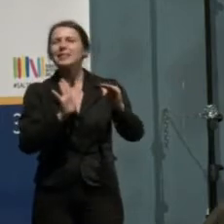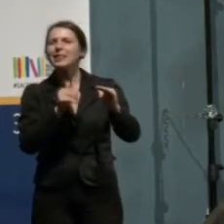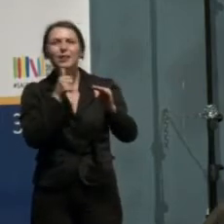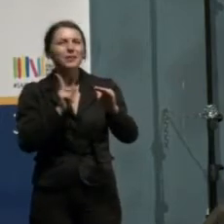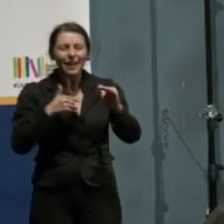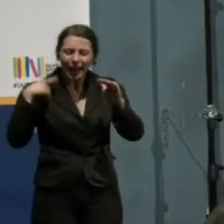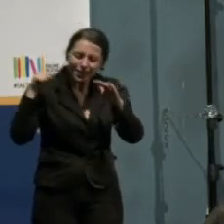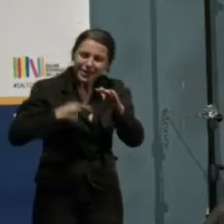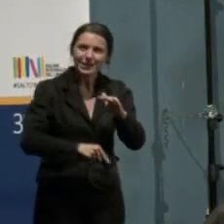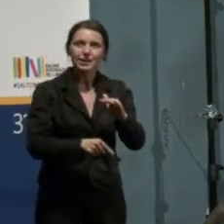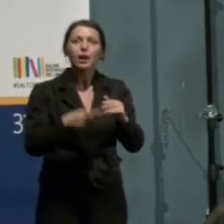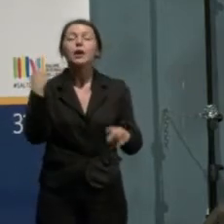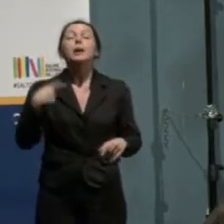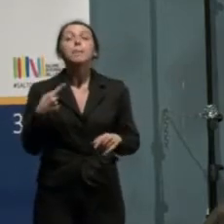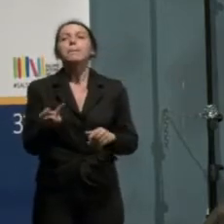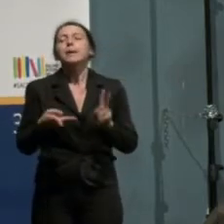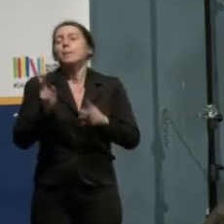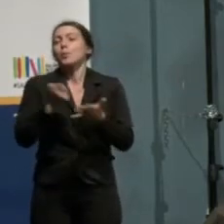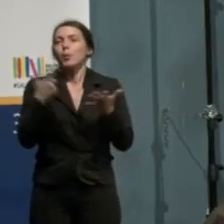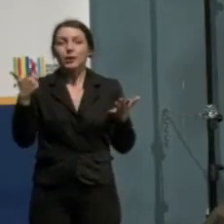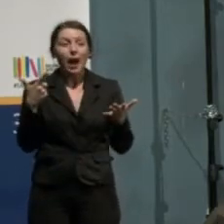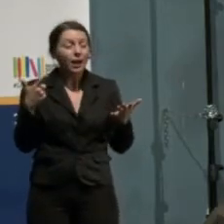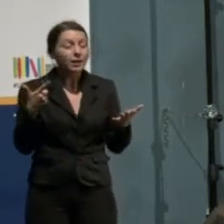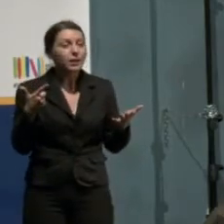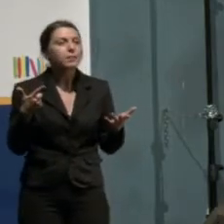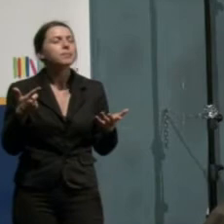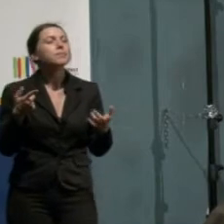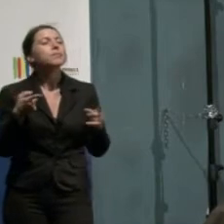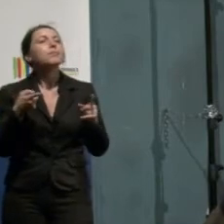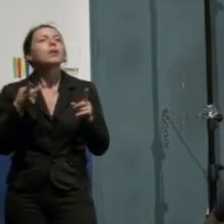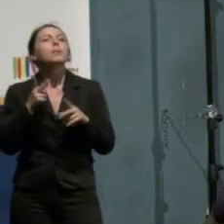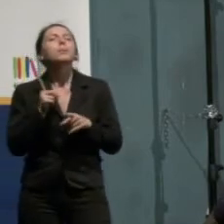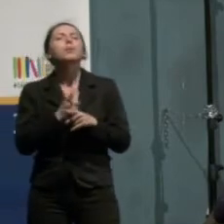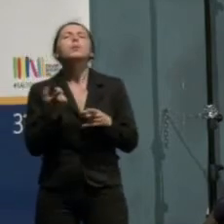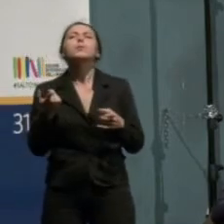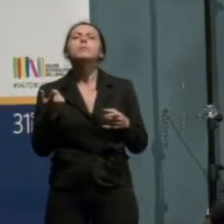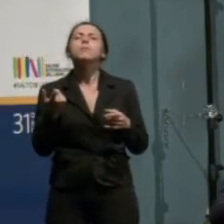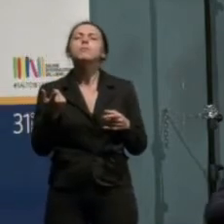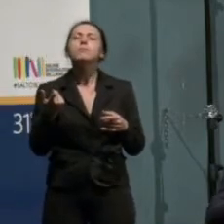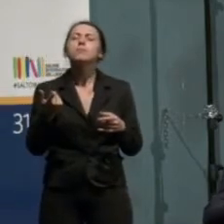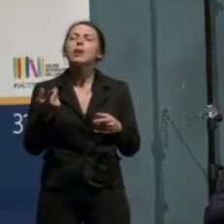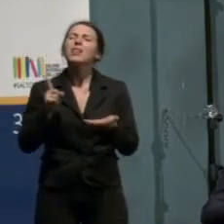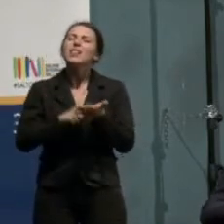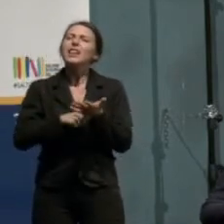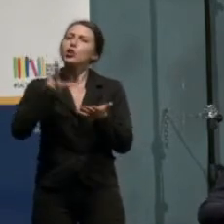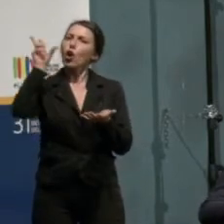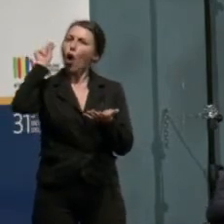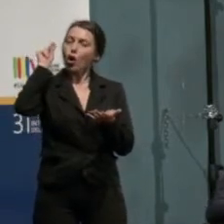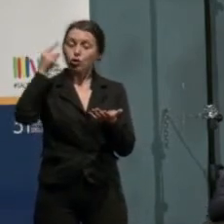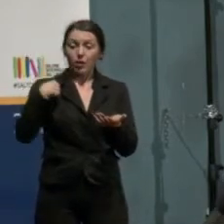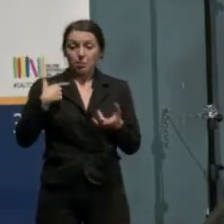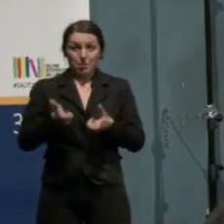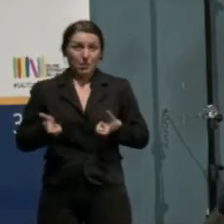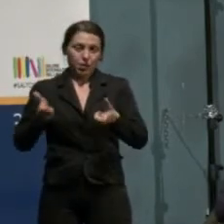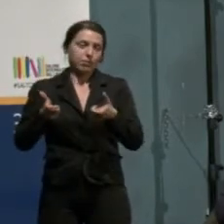che sia il tratto più importante c'è una forte rivendicazione del diritto alla conoscenza qualcuno la mia corporazione lo dico perché soldi non